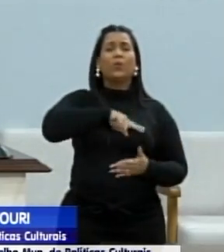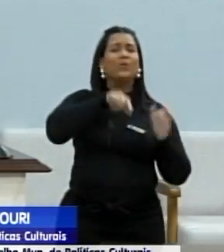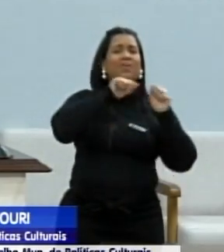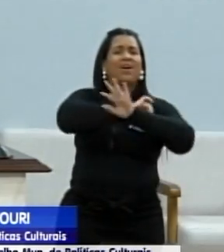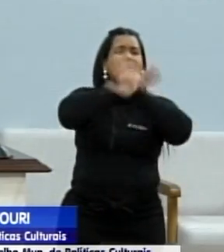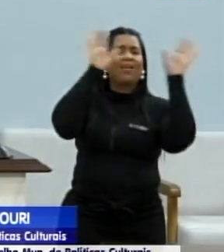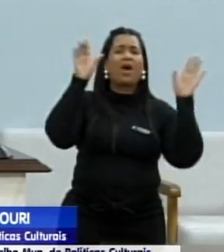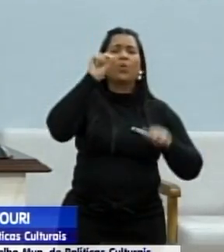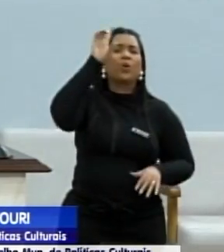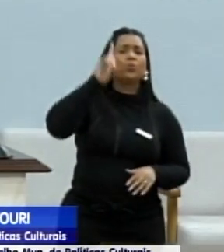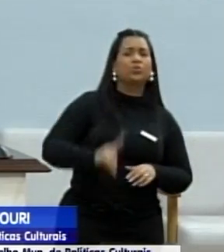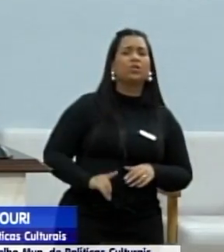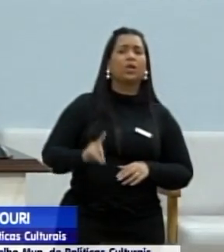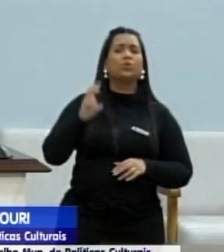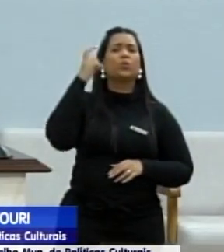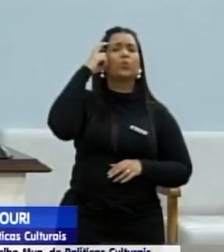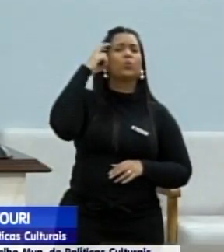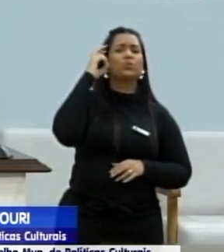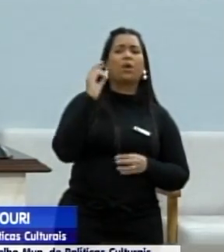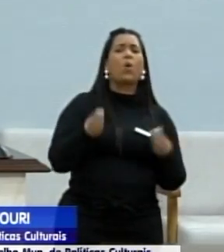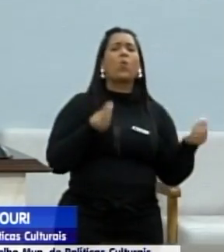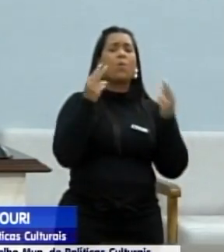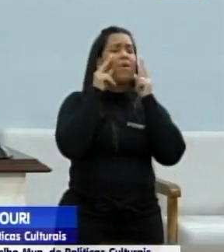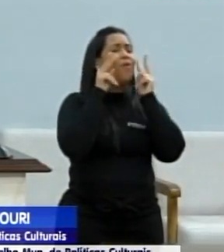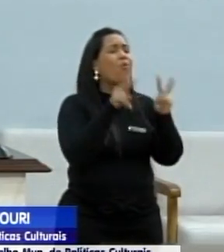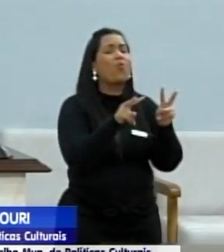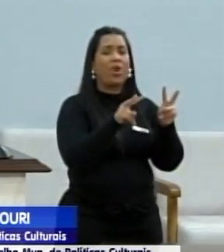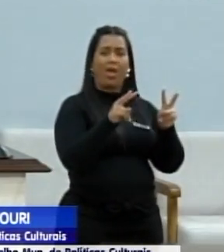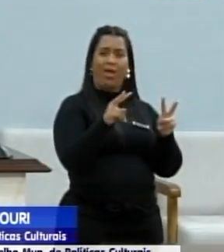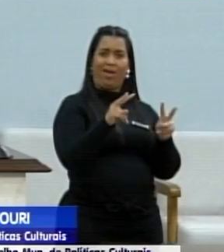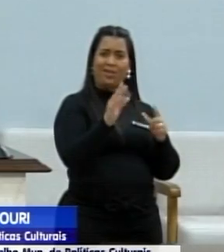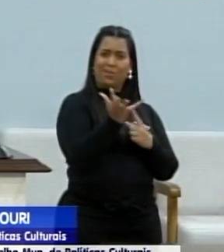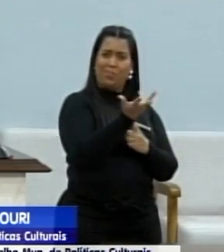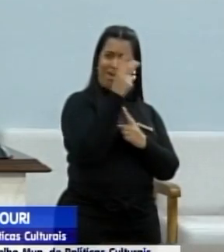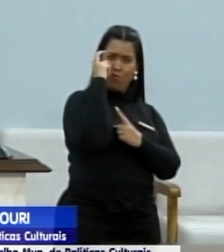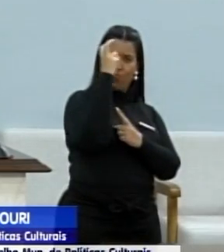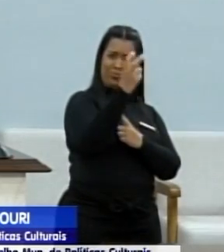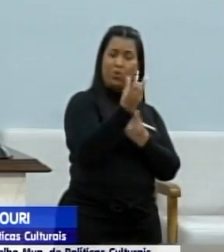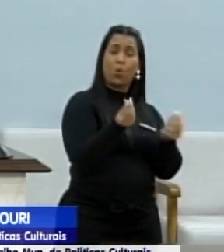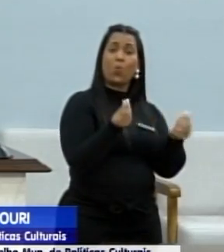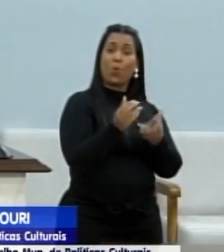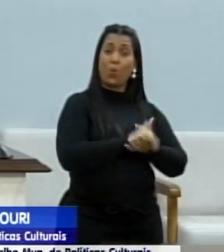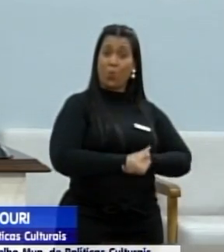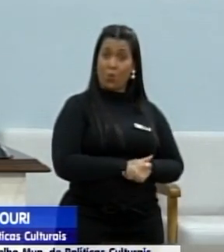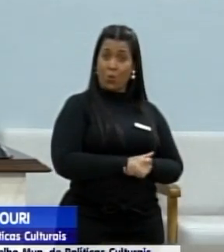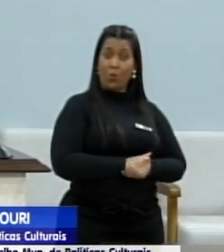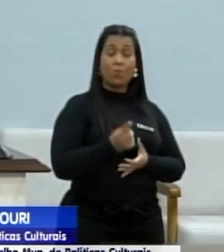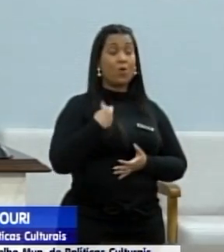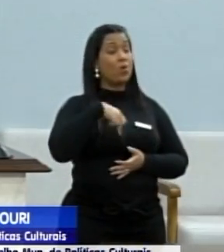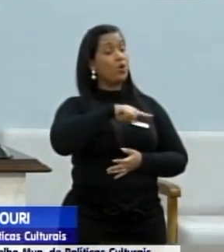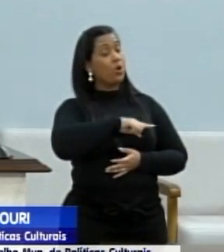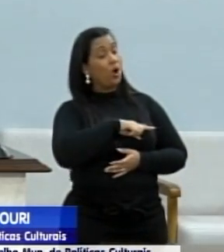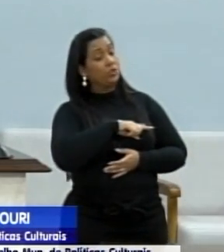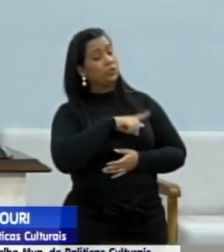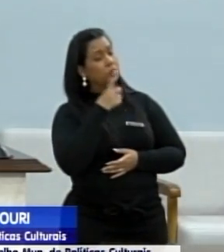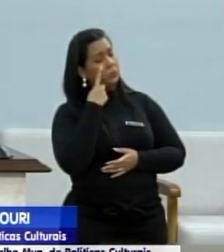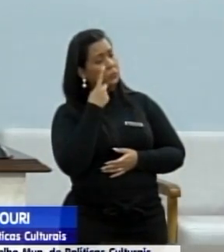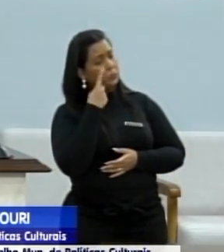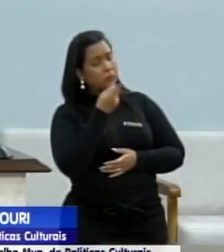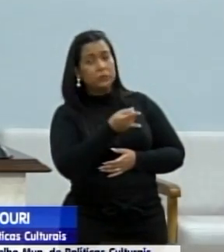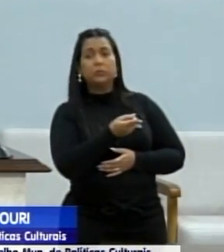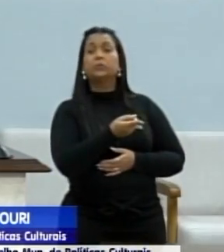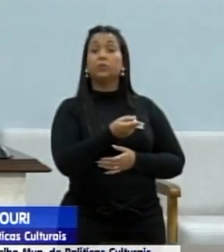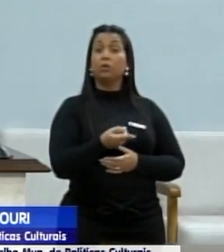o direito cultural. Como que é esse olhar para a cultura? Como é as nossas escutas? Como a gente administra? Então,